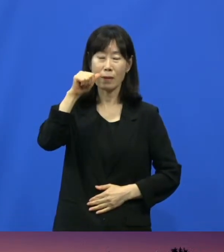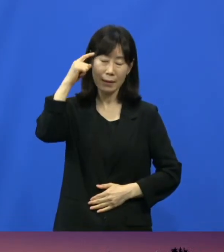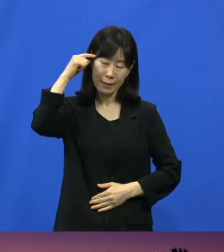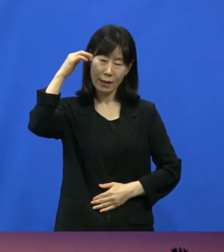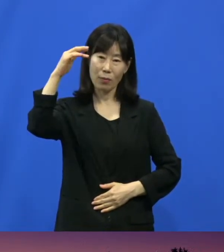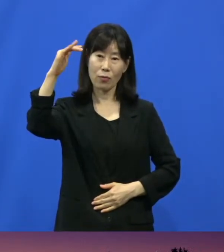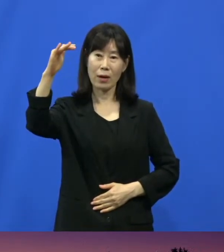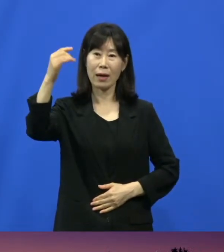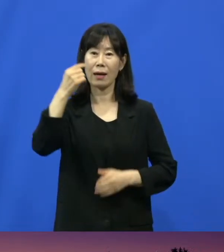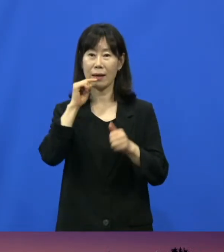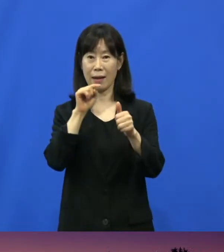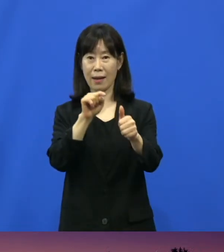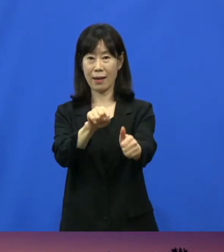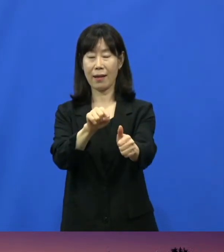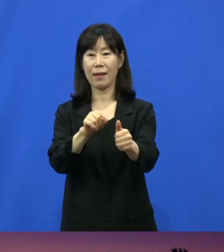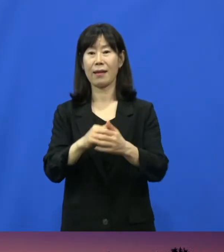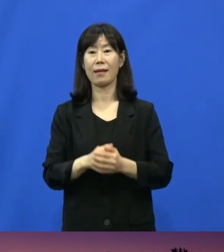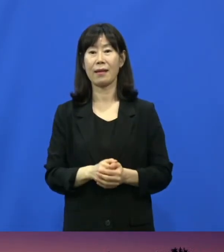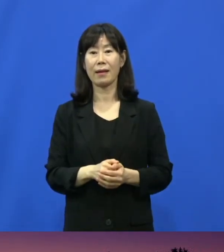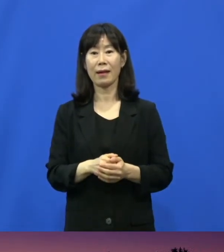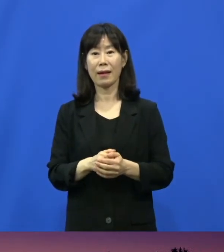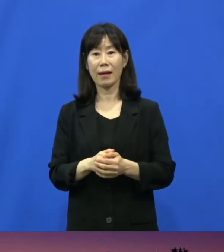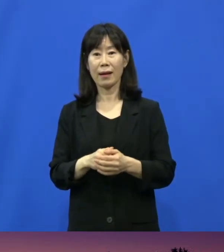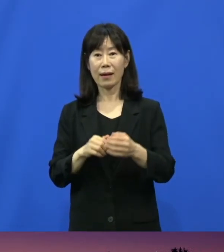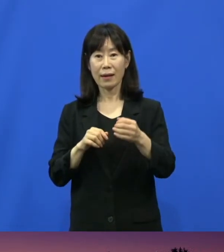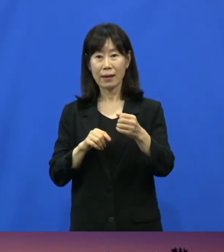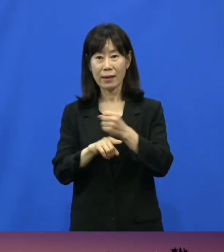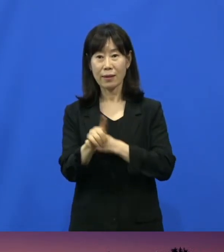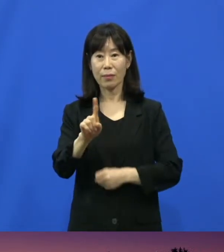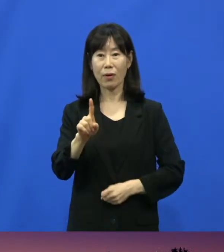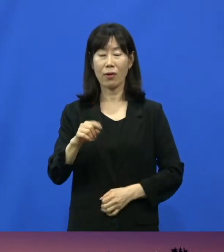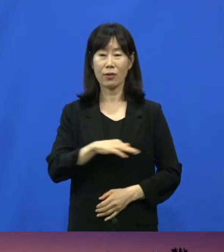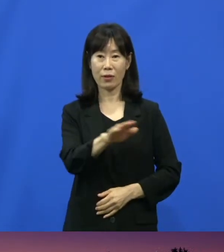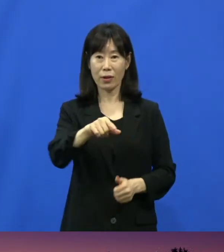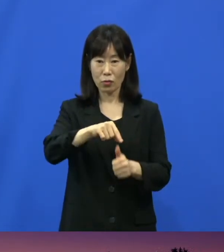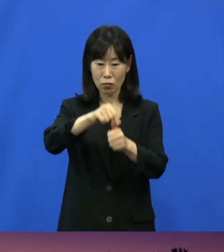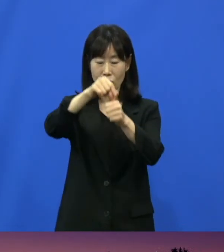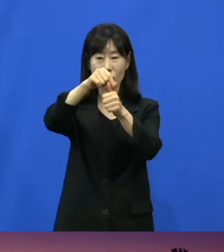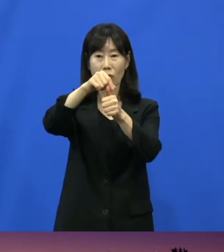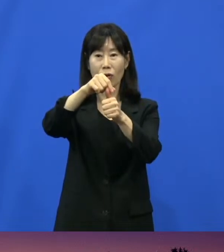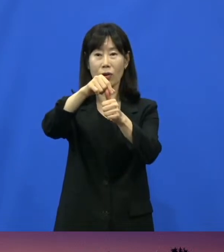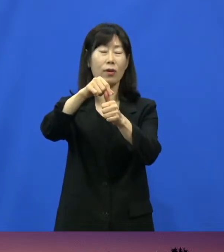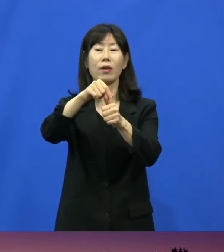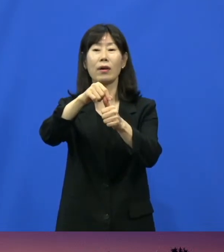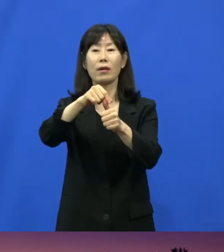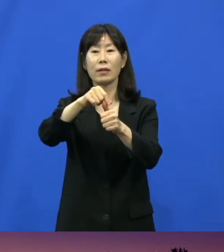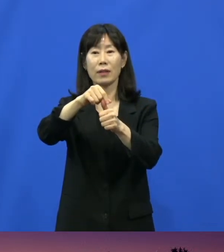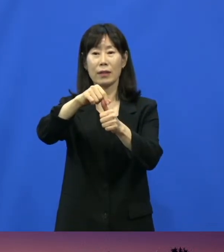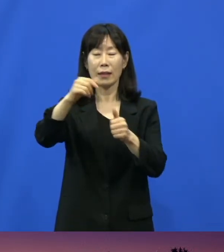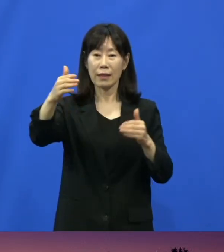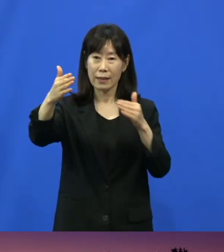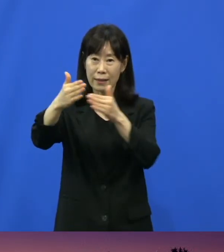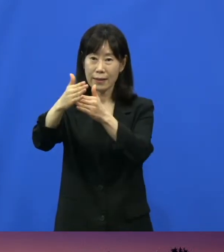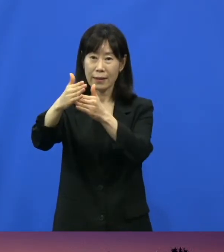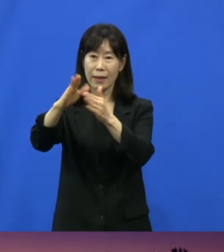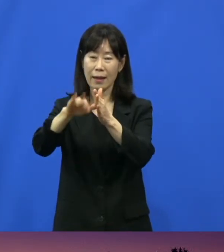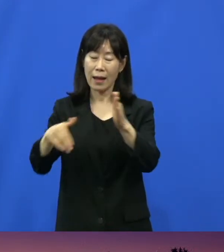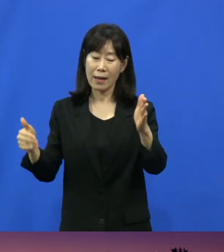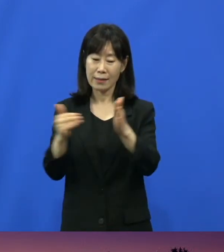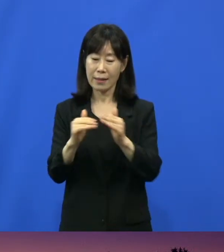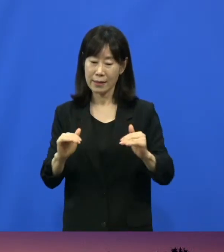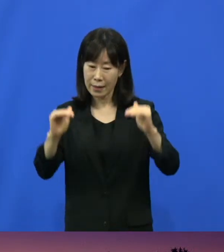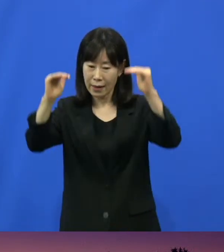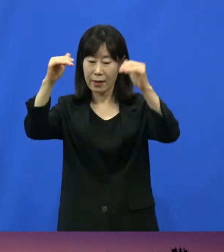사모하라. 이는 그로 말미암아 너희로 구원에 이르도록 자라게 하려 함이라.